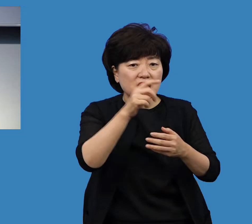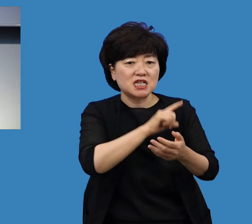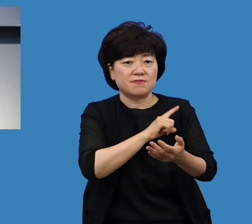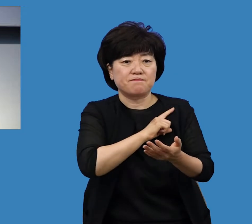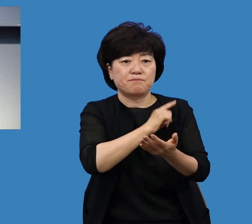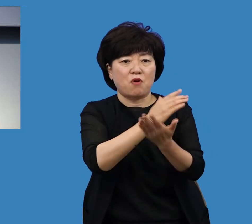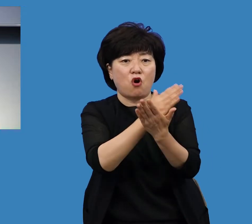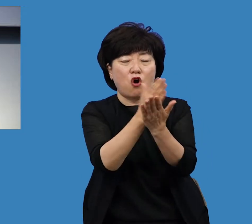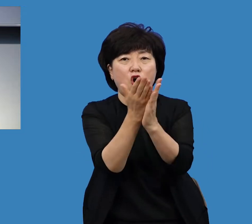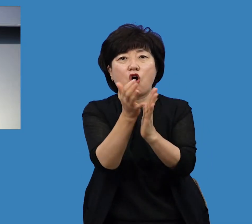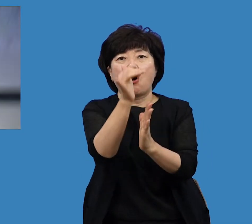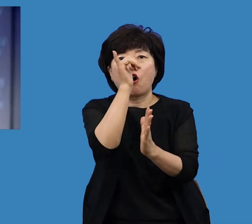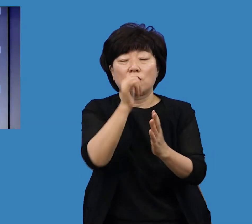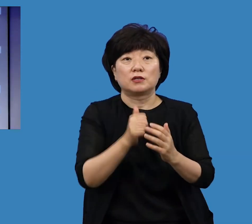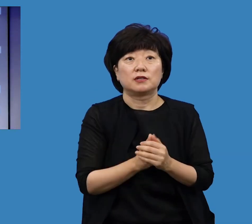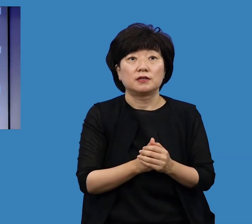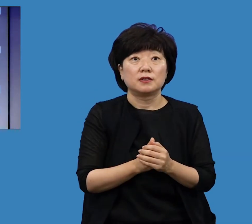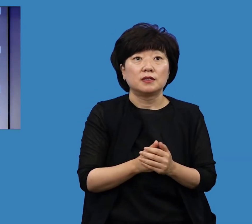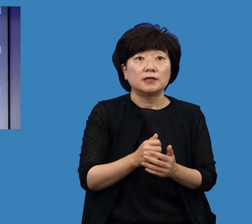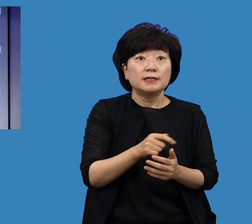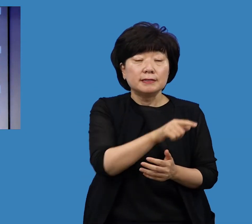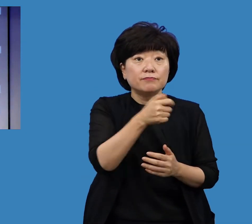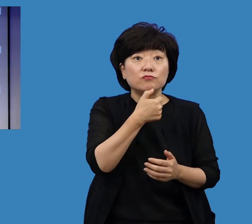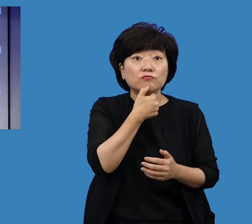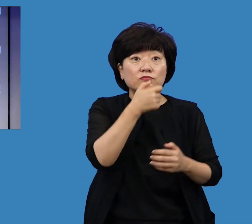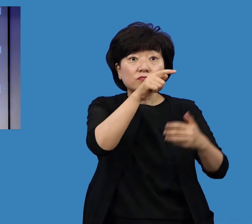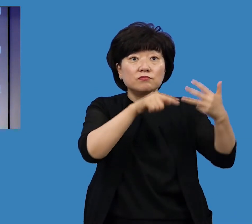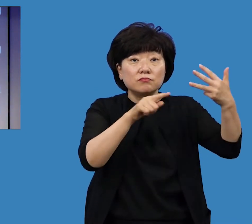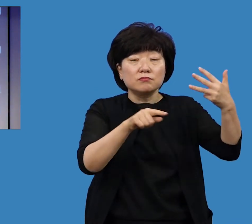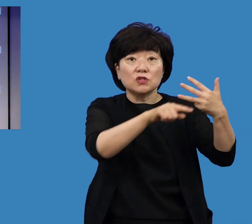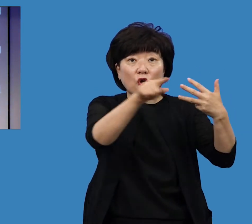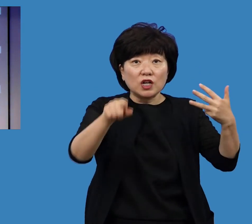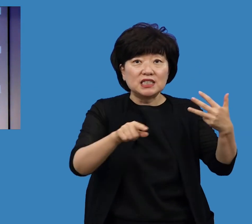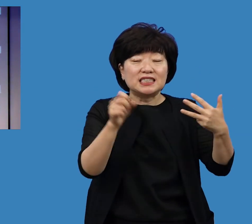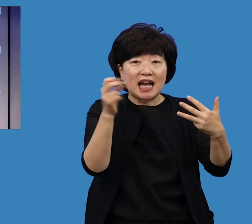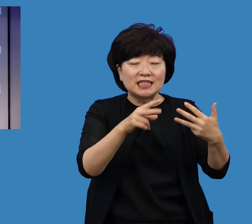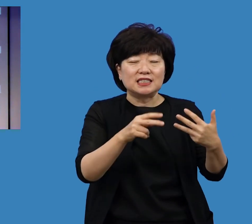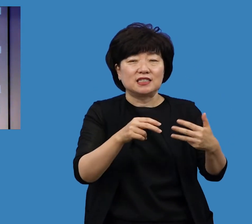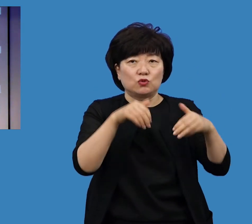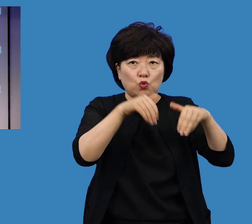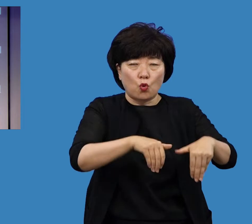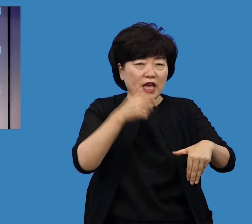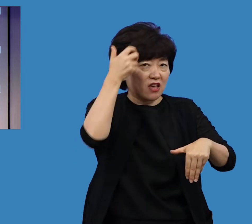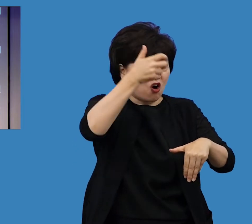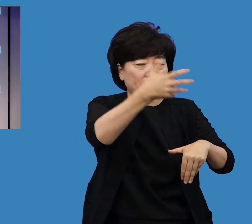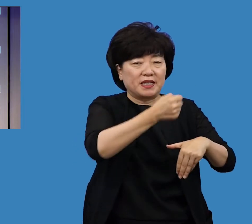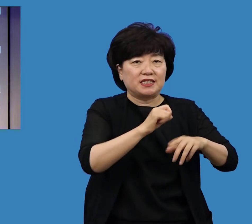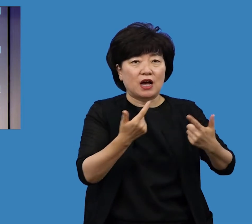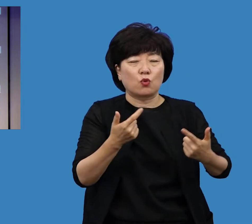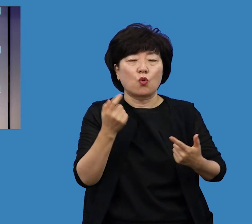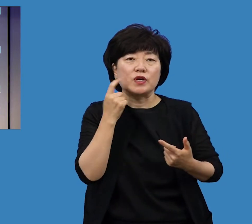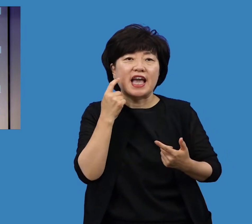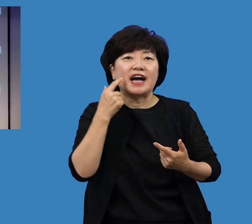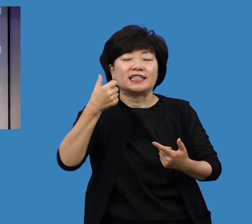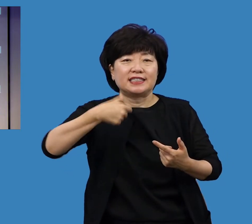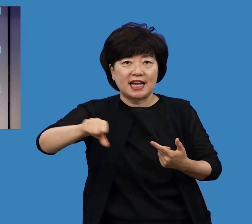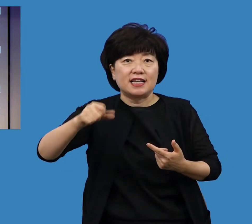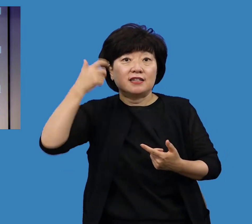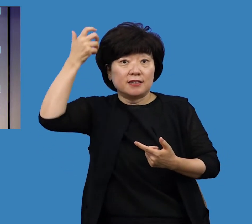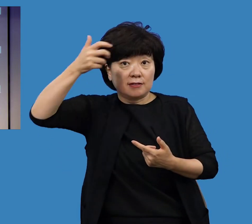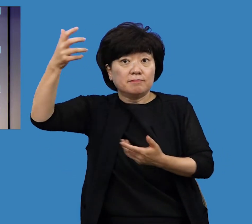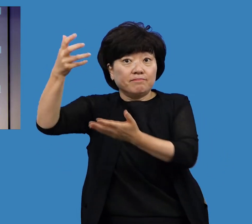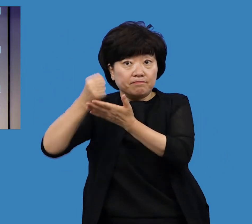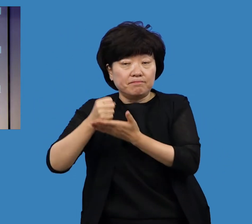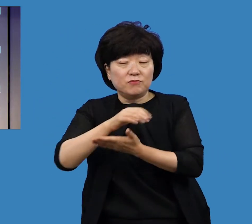찾아볼까요? 자, 시작. 너희는 다시 무서워하는 종의 영을 받지 아니하고 양자의 영을 받았으므로 우리가 아바